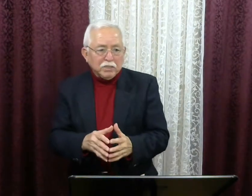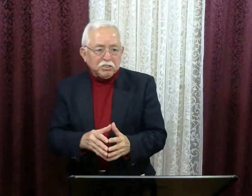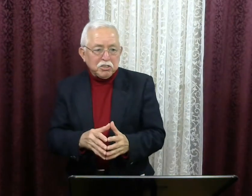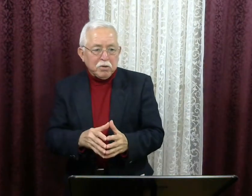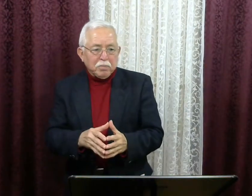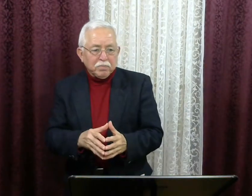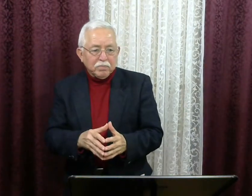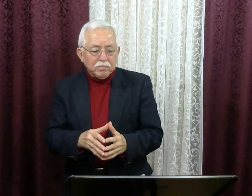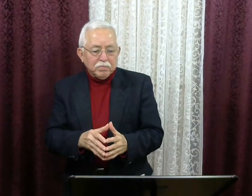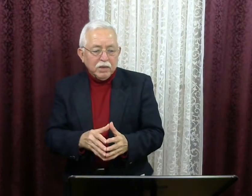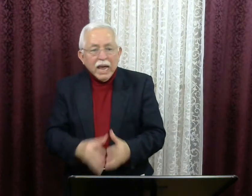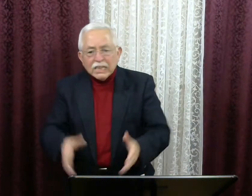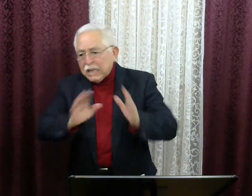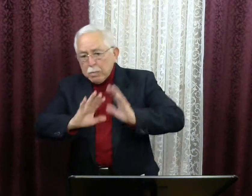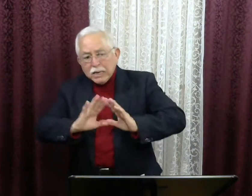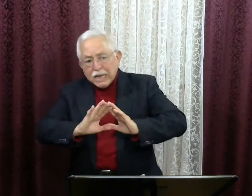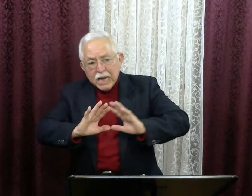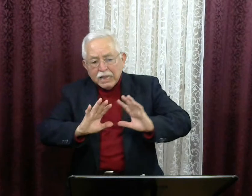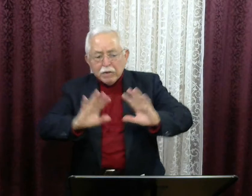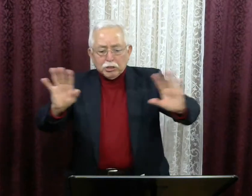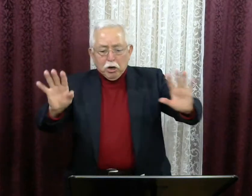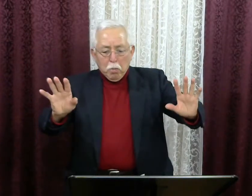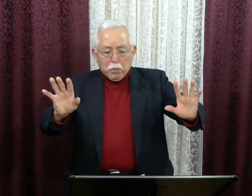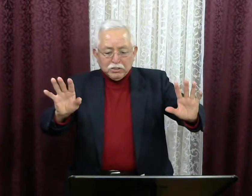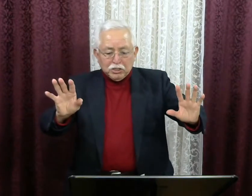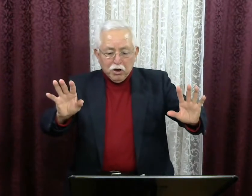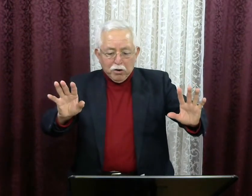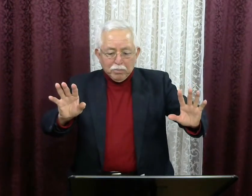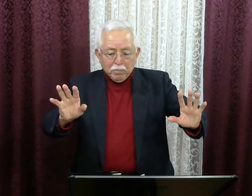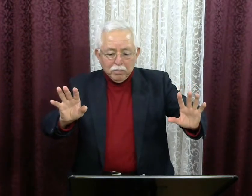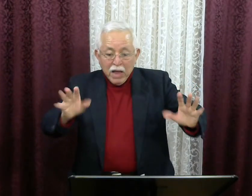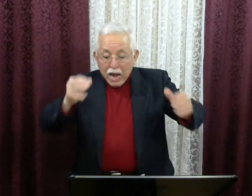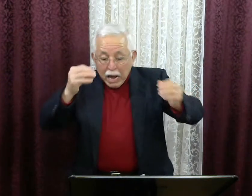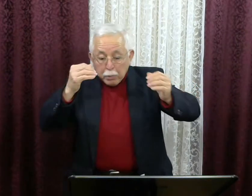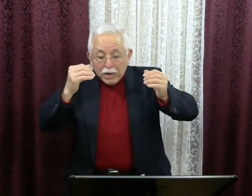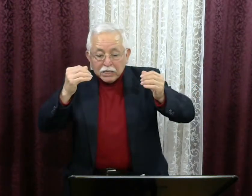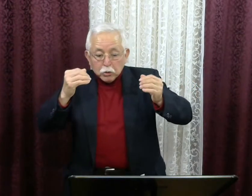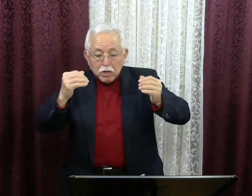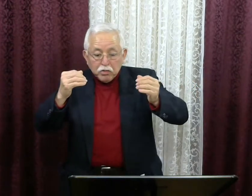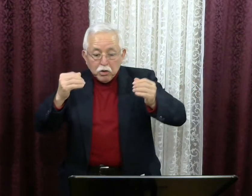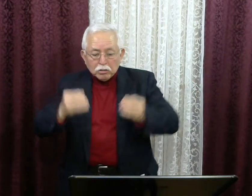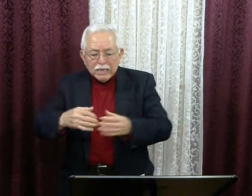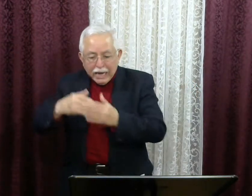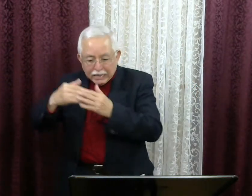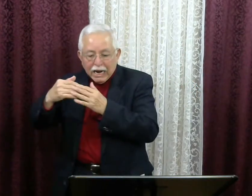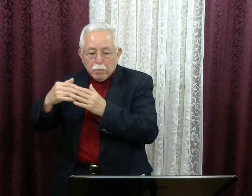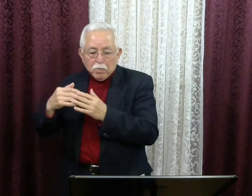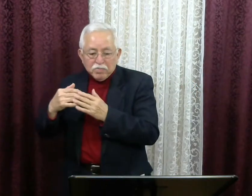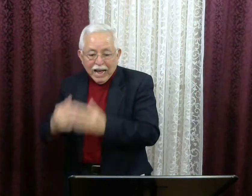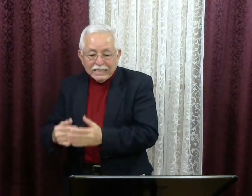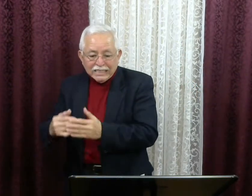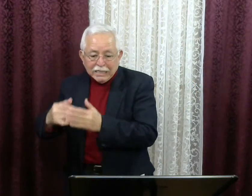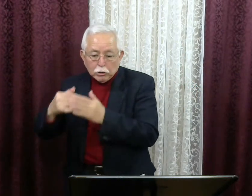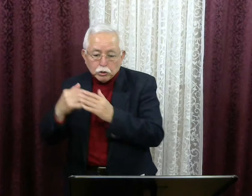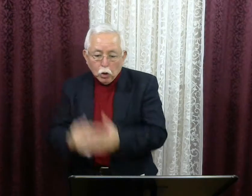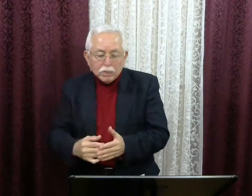comprensión. Está más allá de nuestra comprensión. La plenitud de Dios es la abundancia de los dones